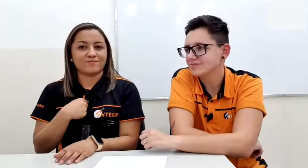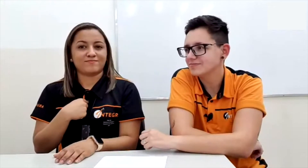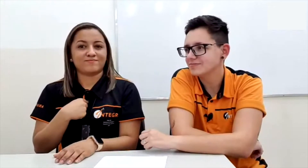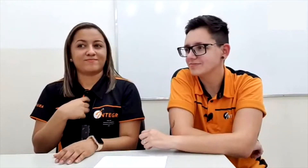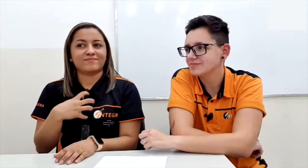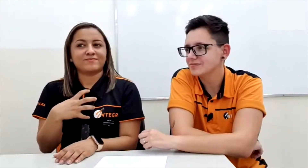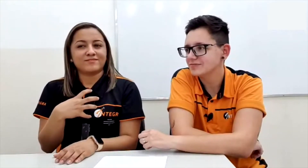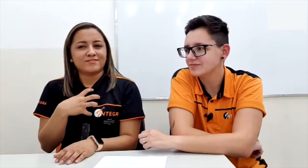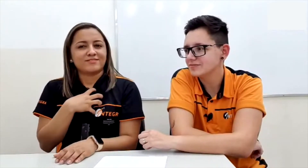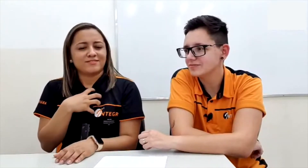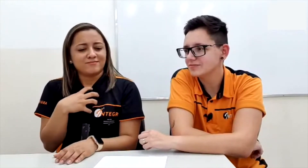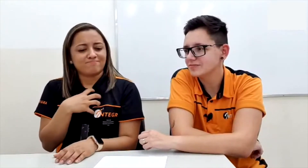Eu